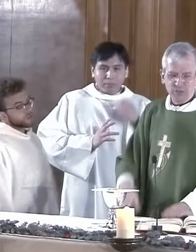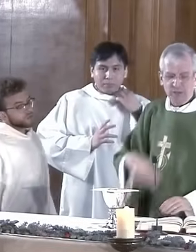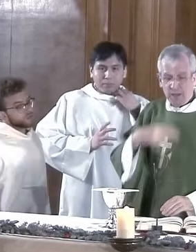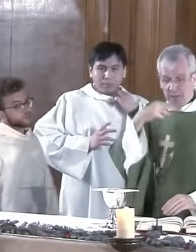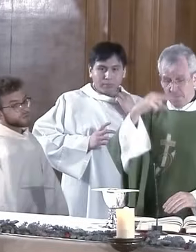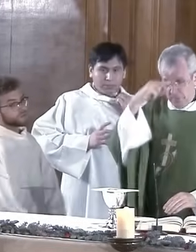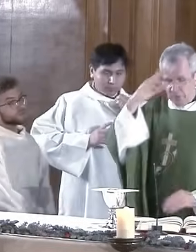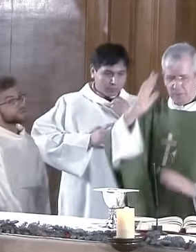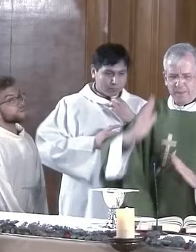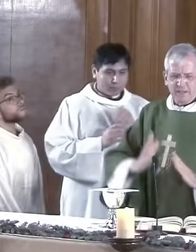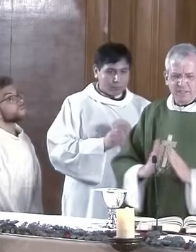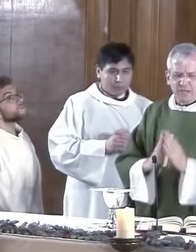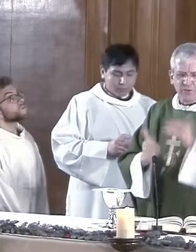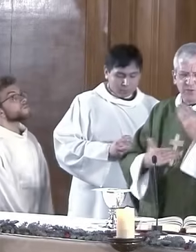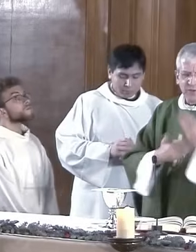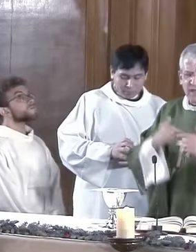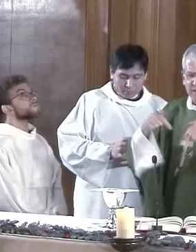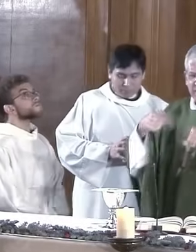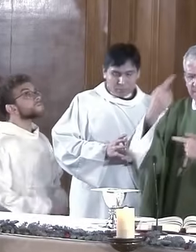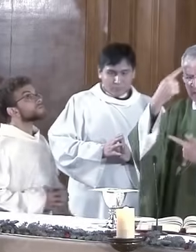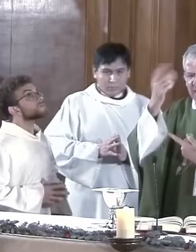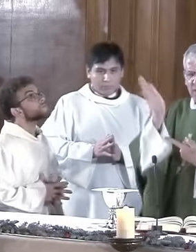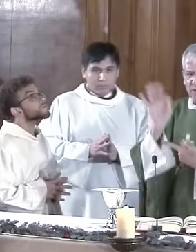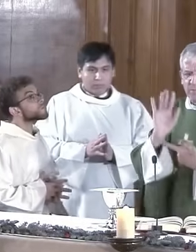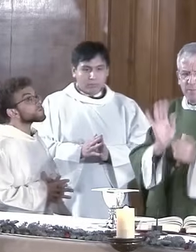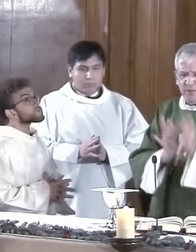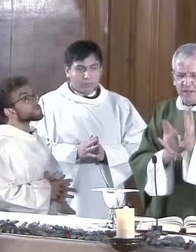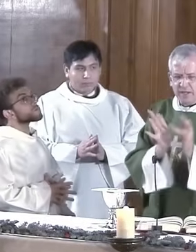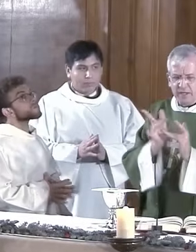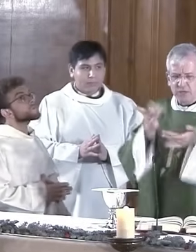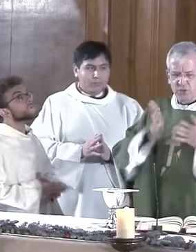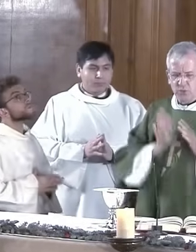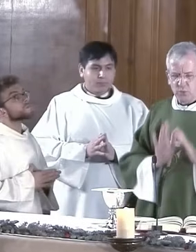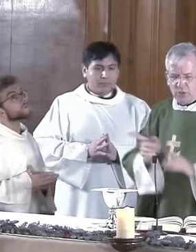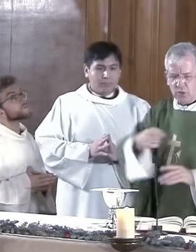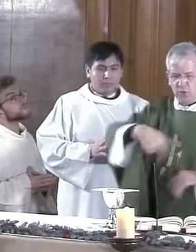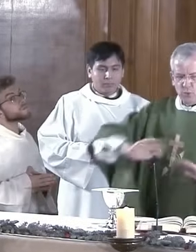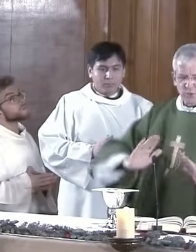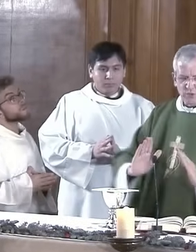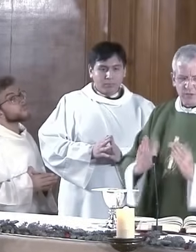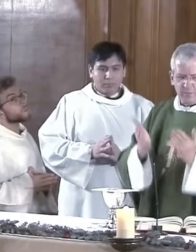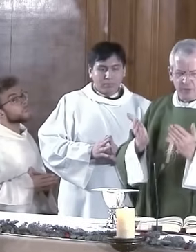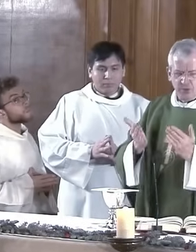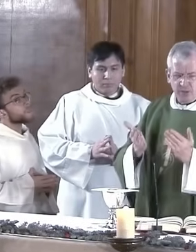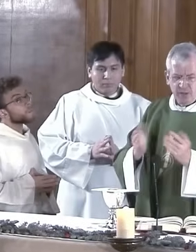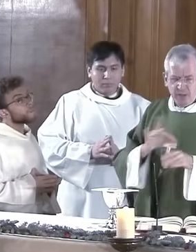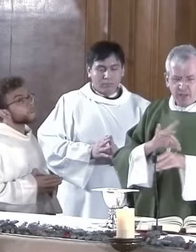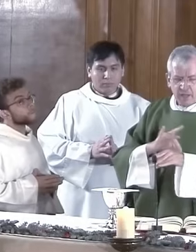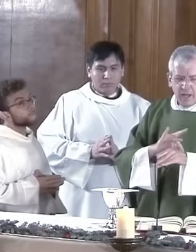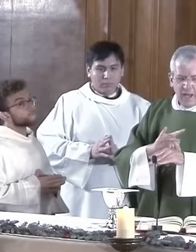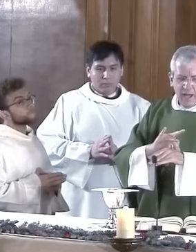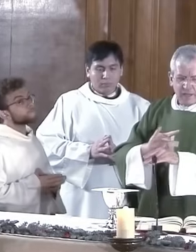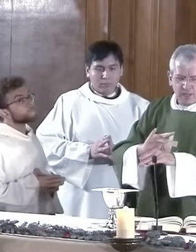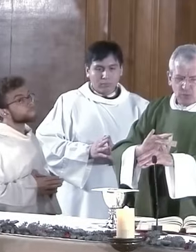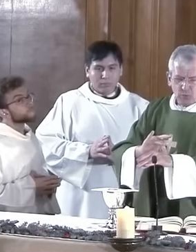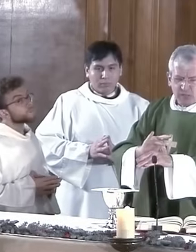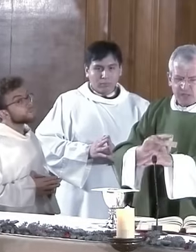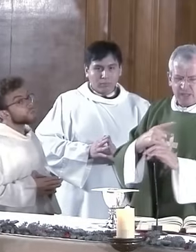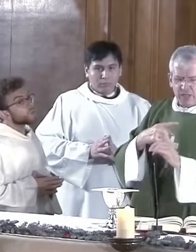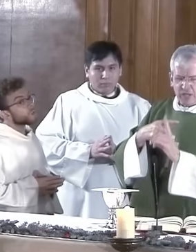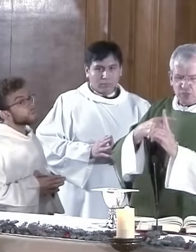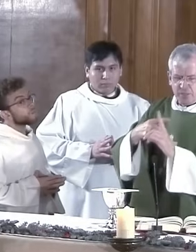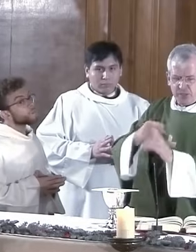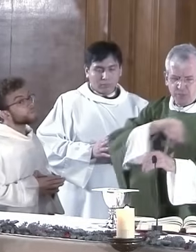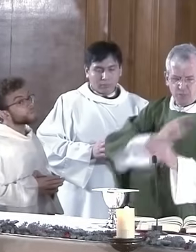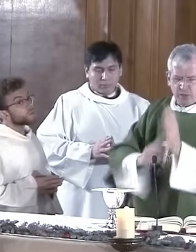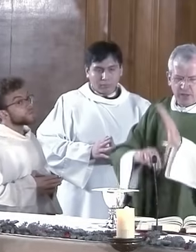Jesús. Por eso, Padre Santo, al celebrar ahora el memorial de Cristo, tu Hijo, nuestro Salvador, al que condujiste